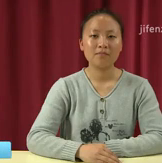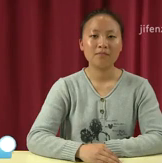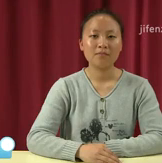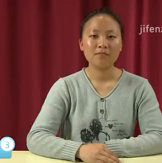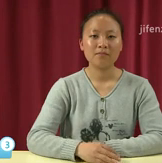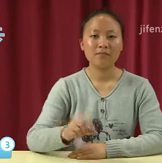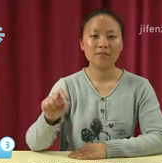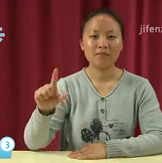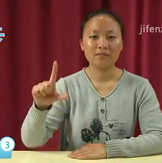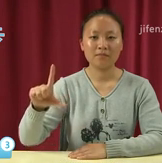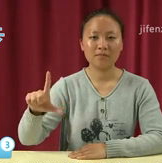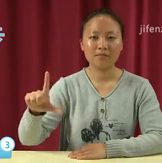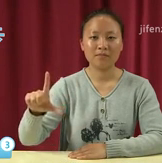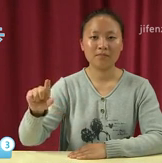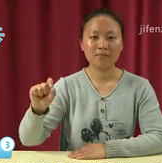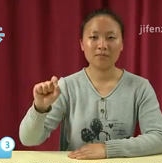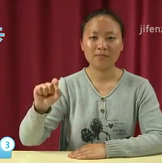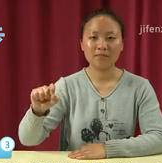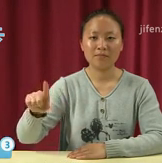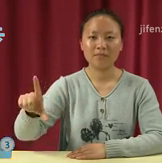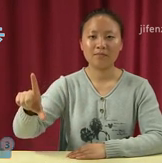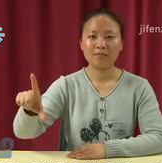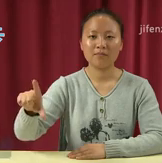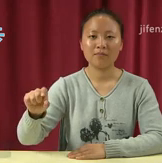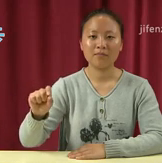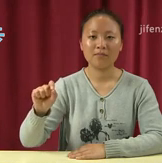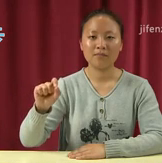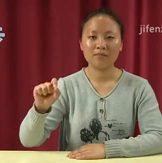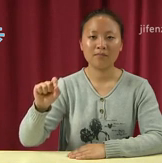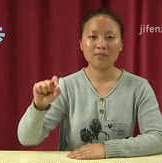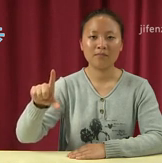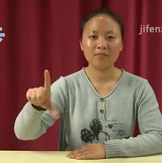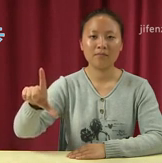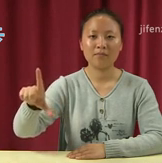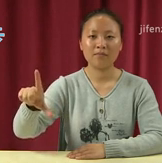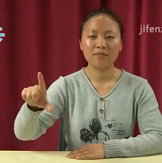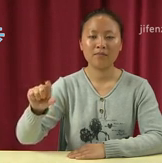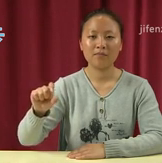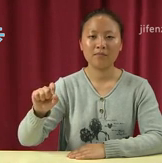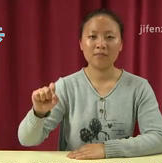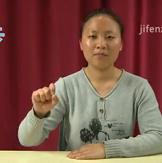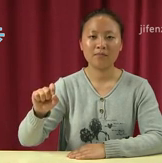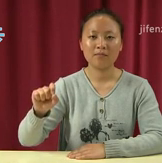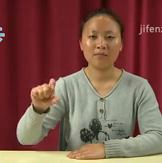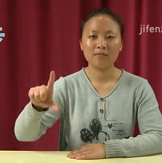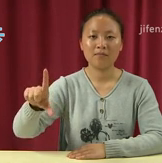三步，右手伸出大拇指和食指，由合拢到分开，这个动作表示进步。